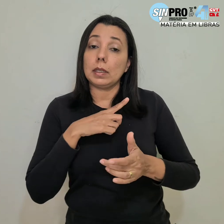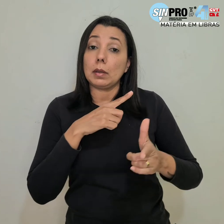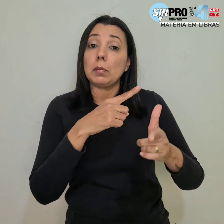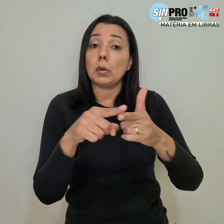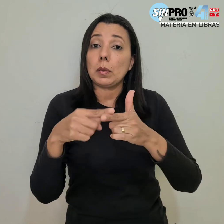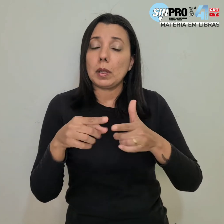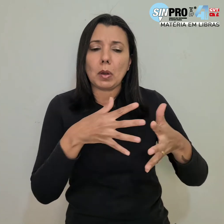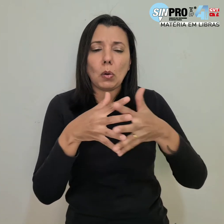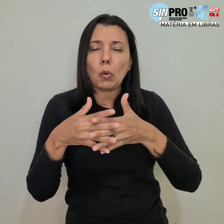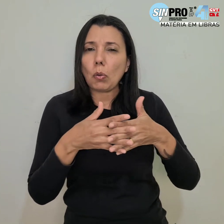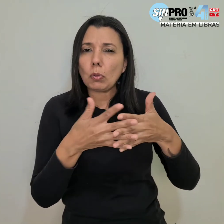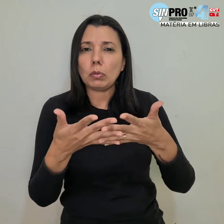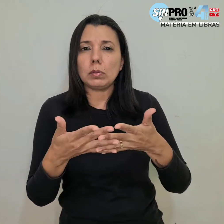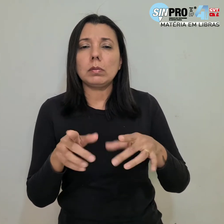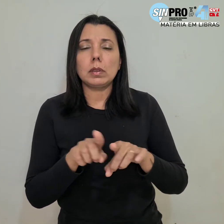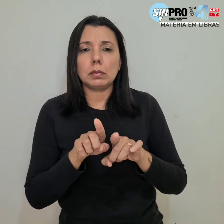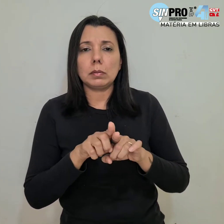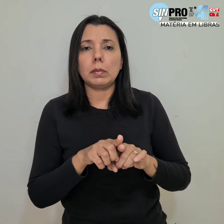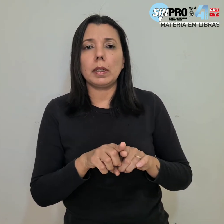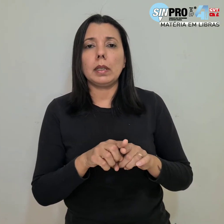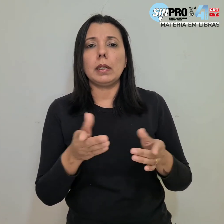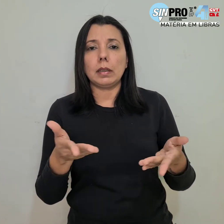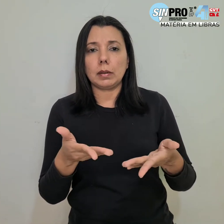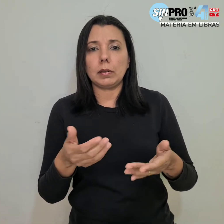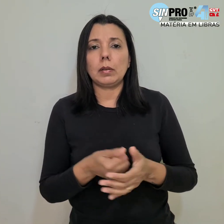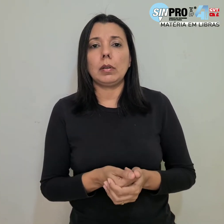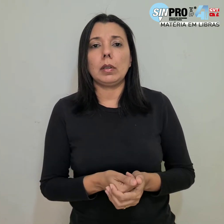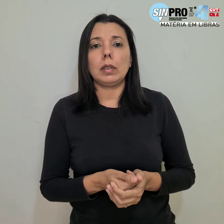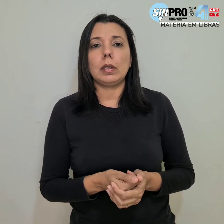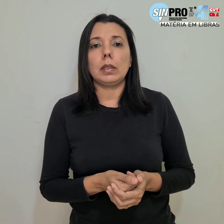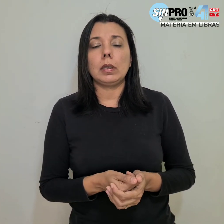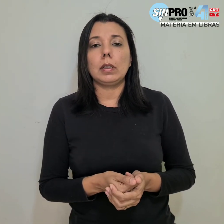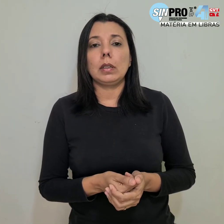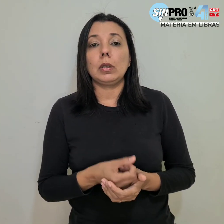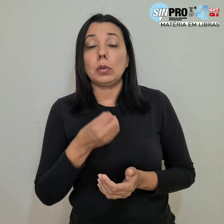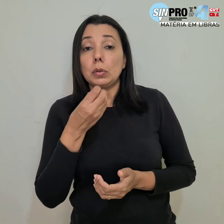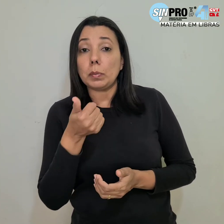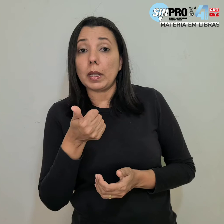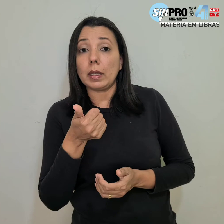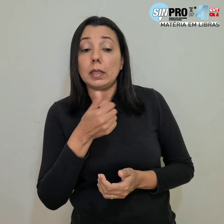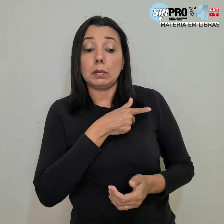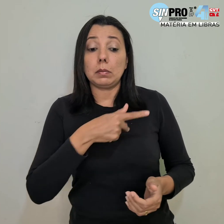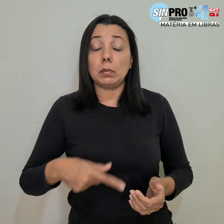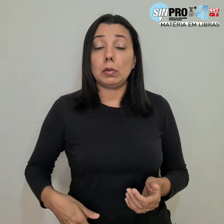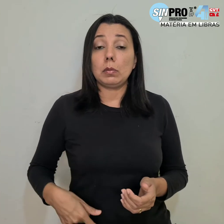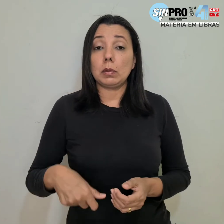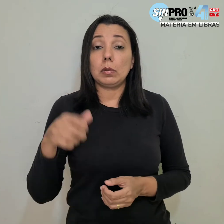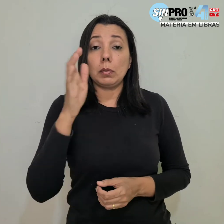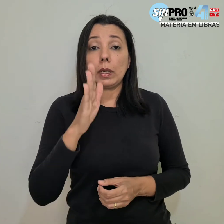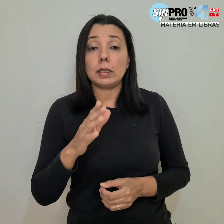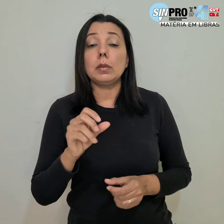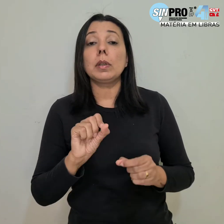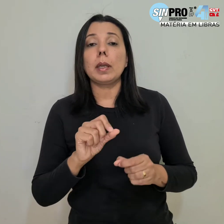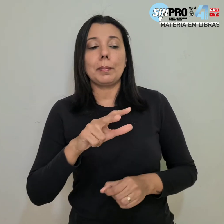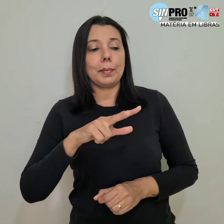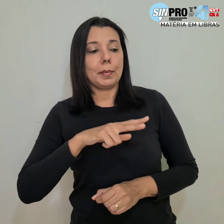caos e passar a boiada nos bens públicos do Brasil, privatizando